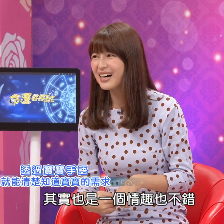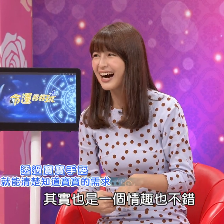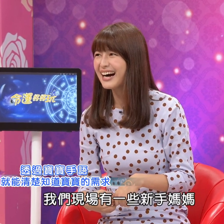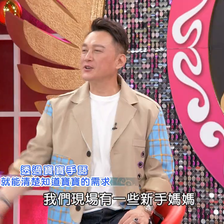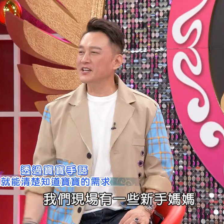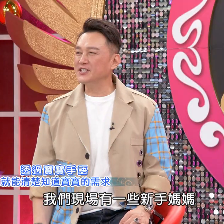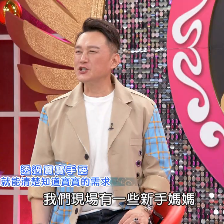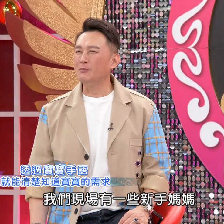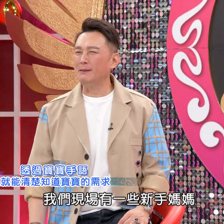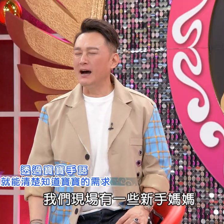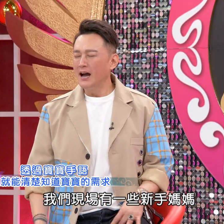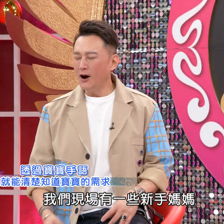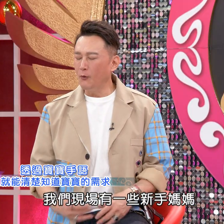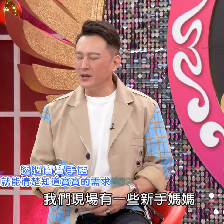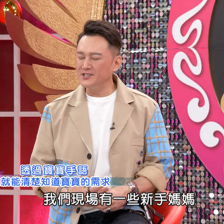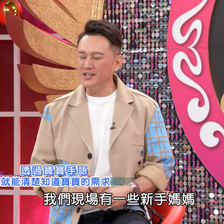現場有一些新手媽媽好猥褻